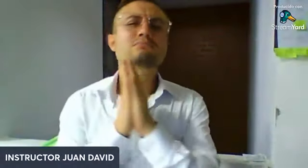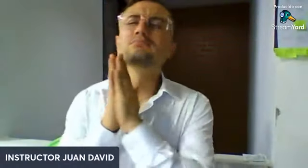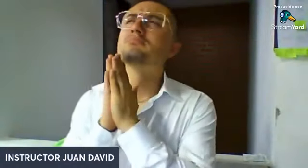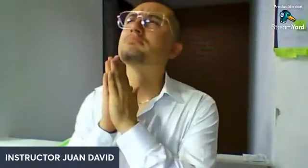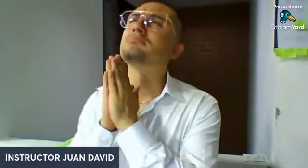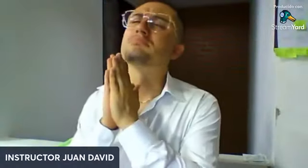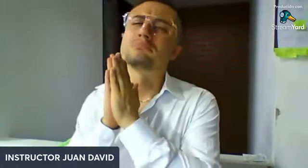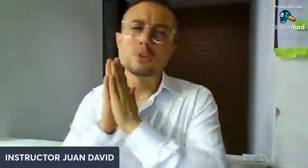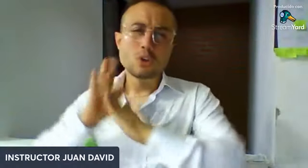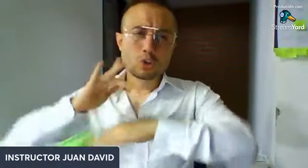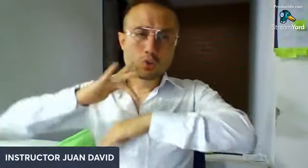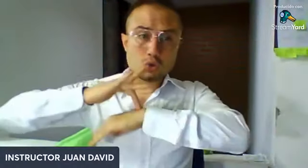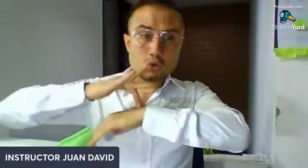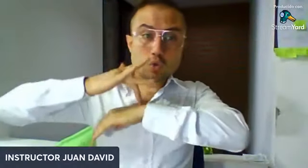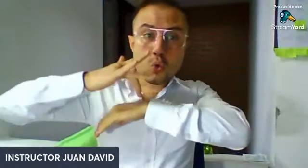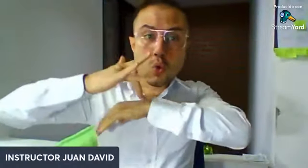Entonces, esa parte es así, comienza así.